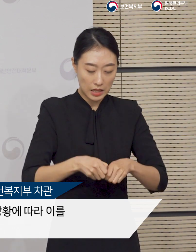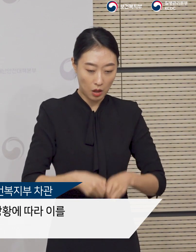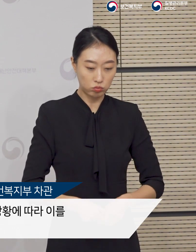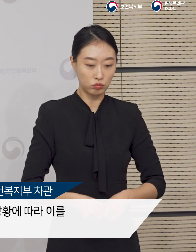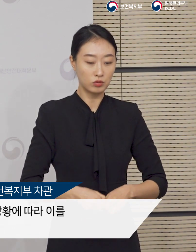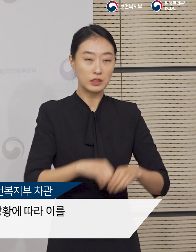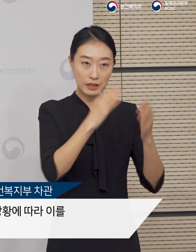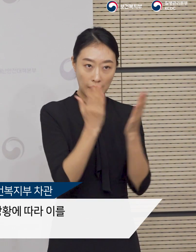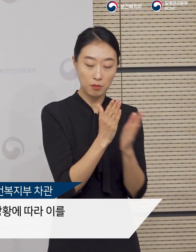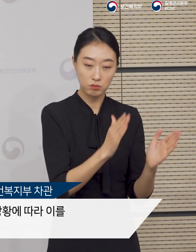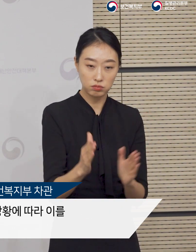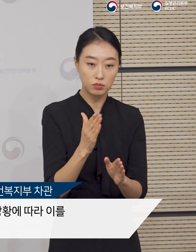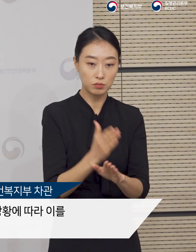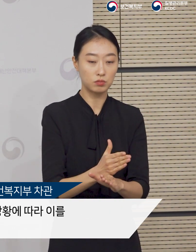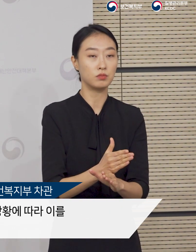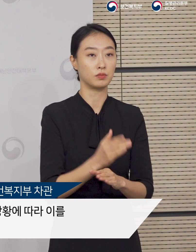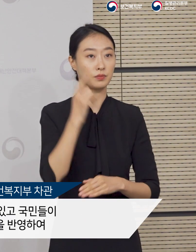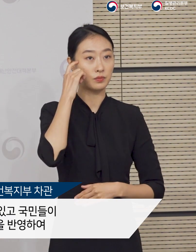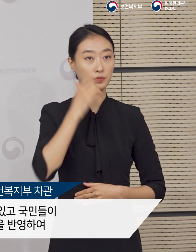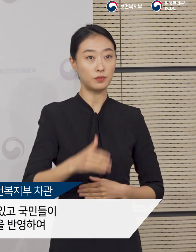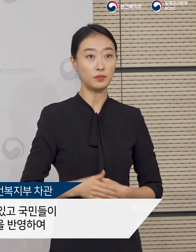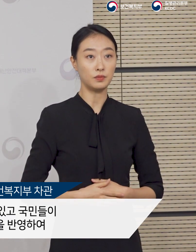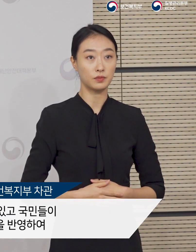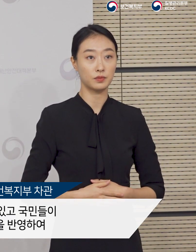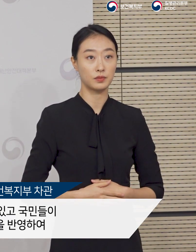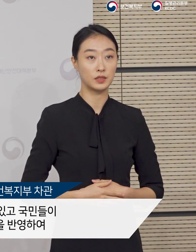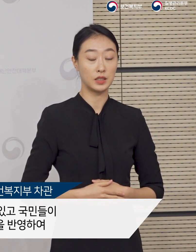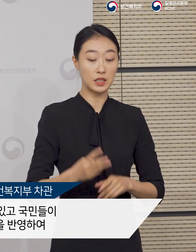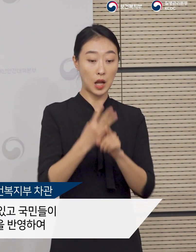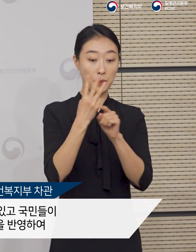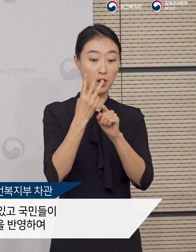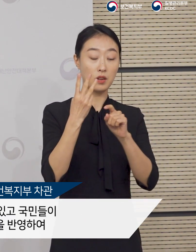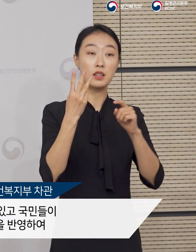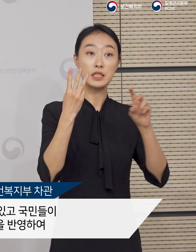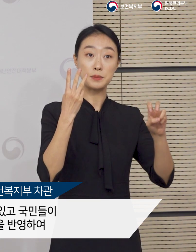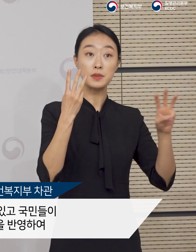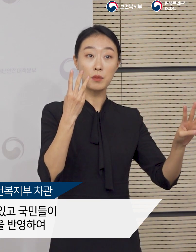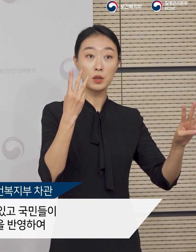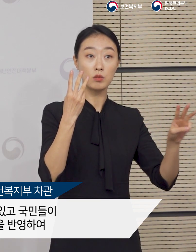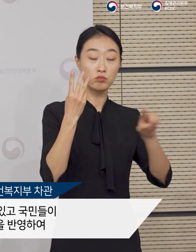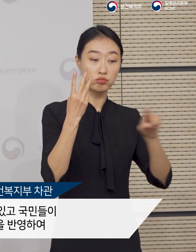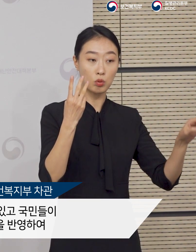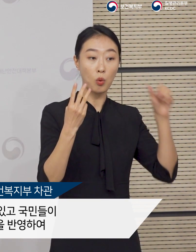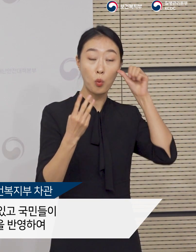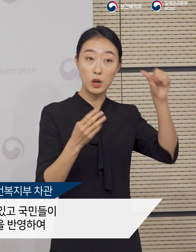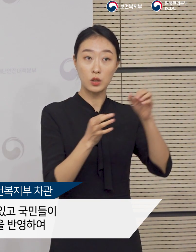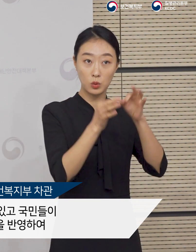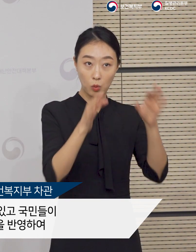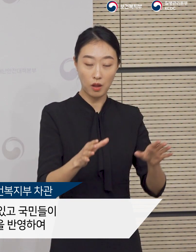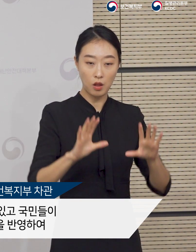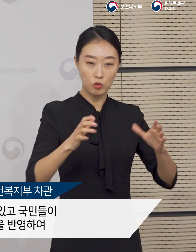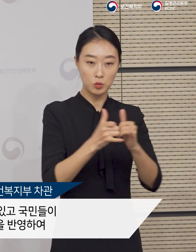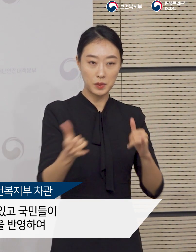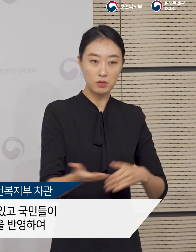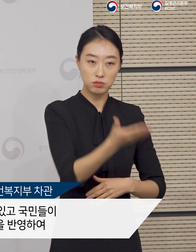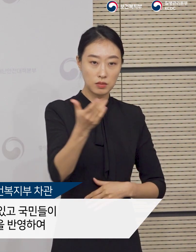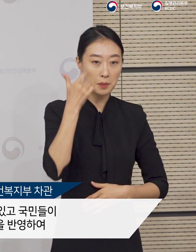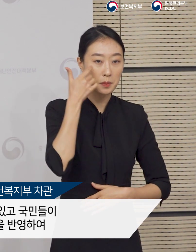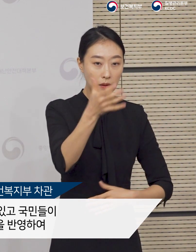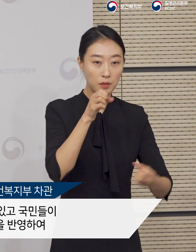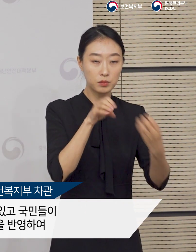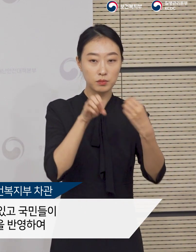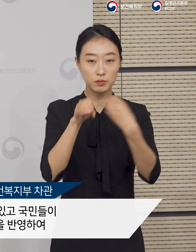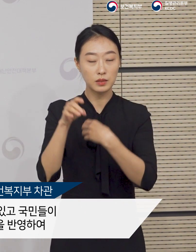지침으로 구성할 계획입니다. 3월 23일부터 5일간 국민 설문조사를 실시한 바 있고